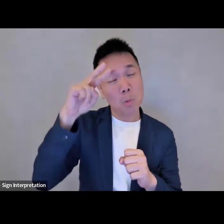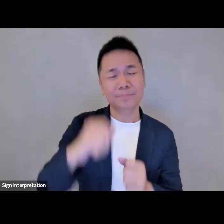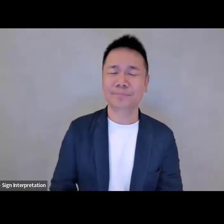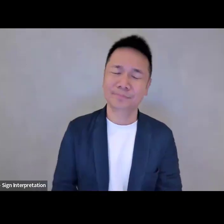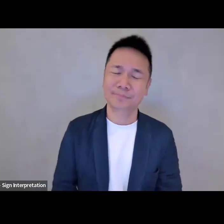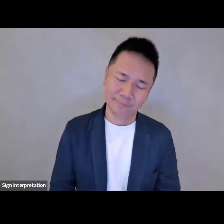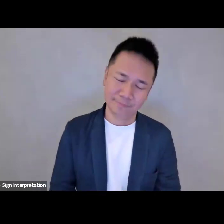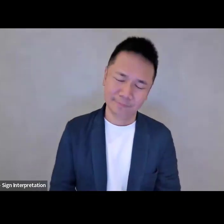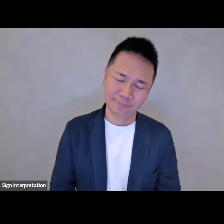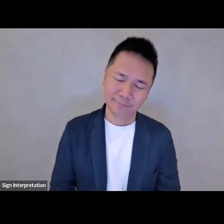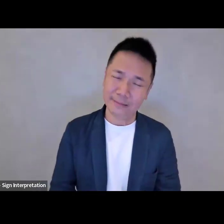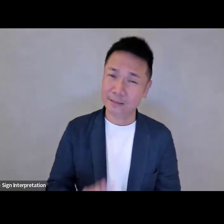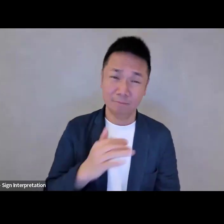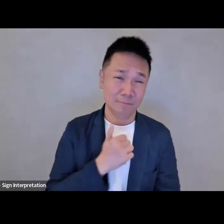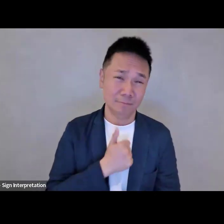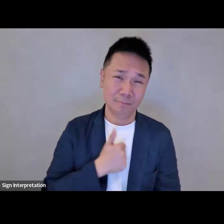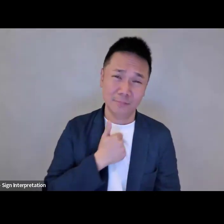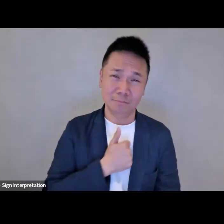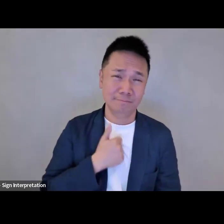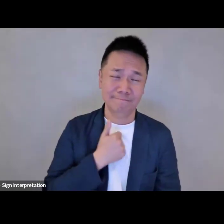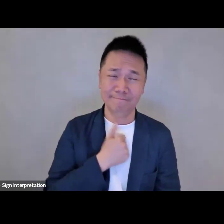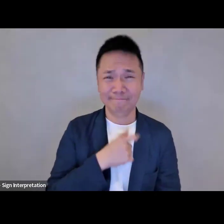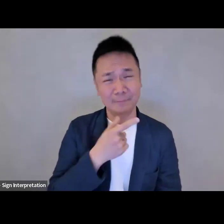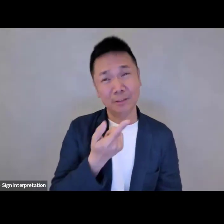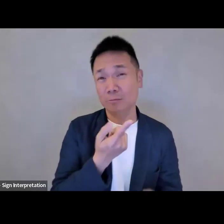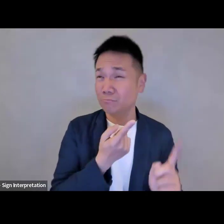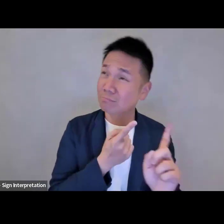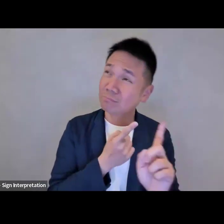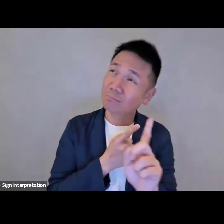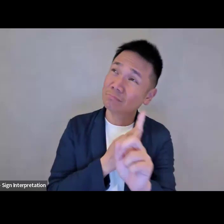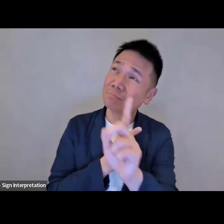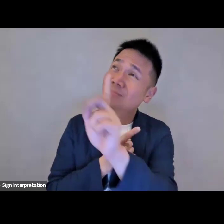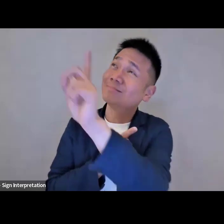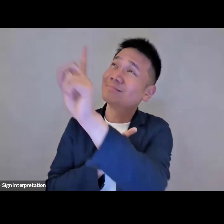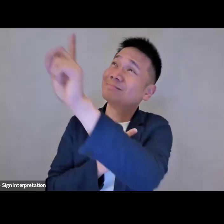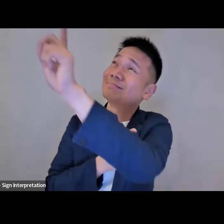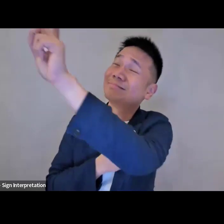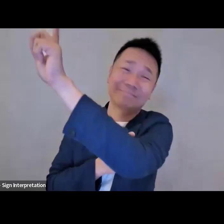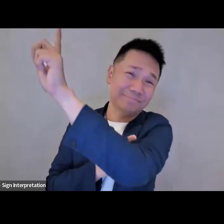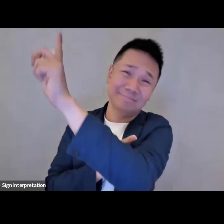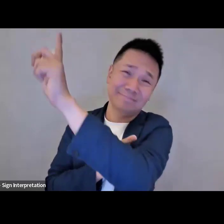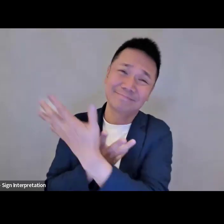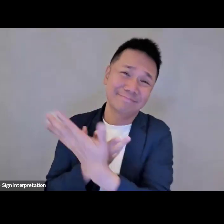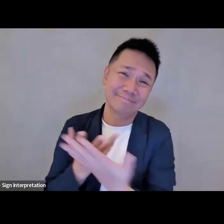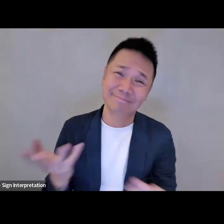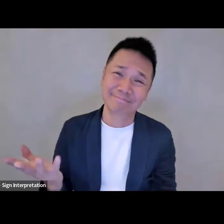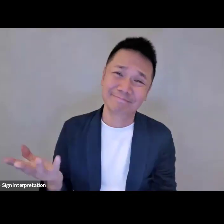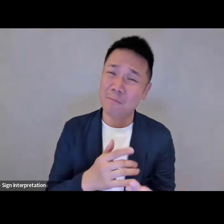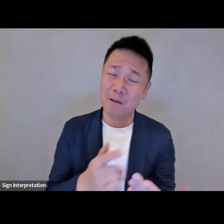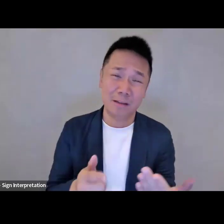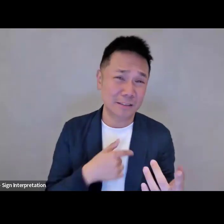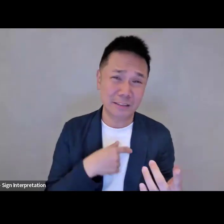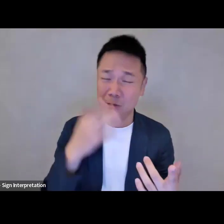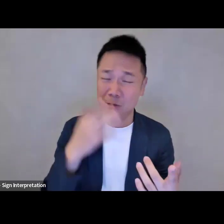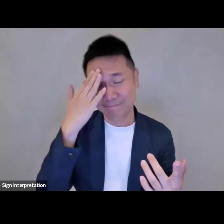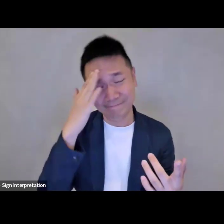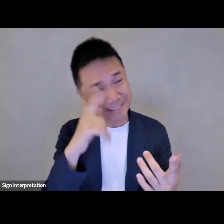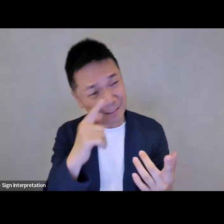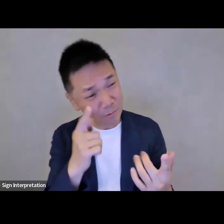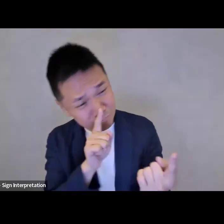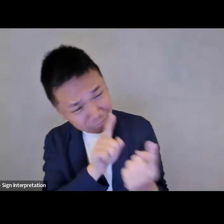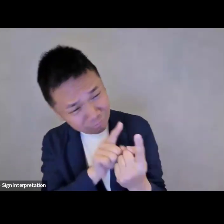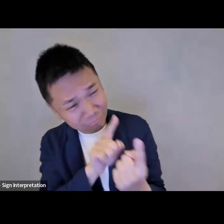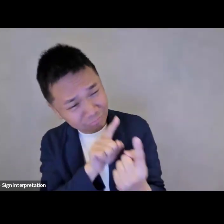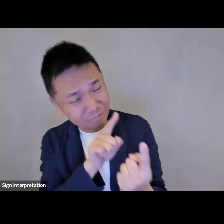的这些回忆，而且我们去年有一起合作。非常的抱歉哦，他那